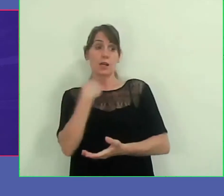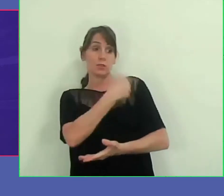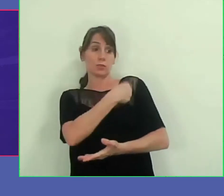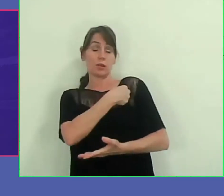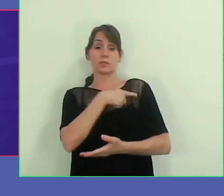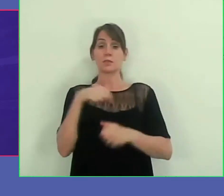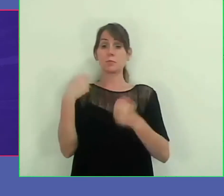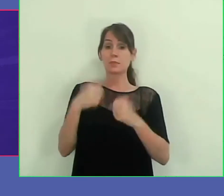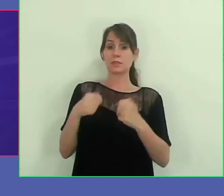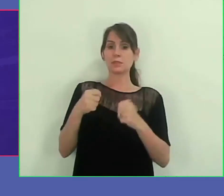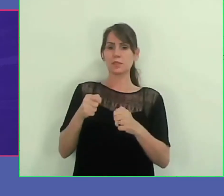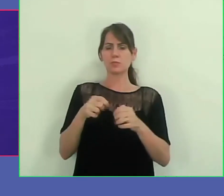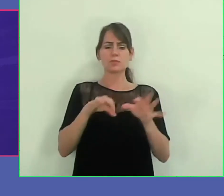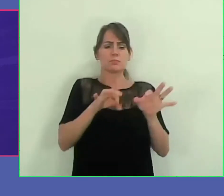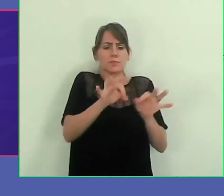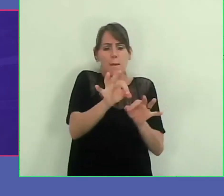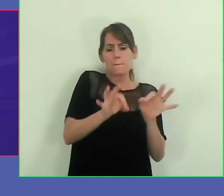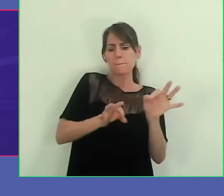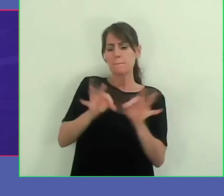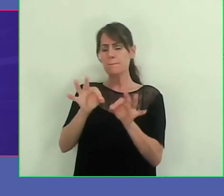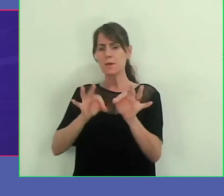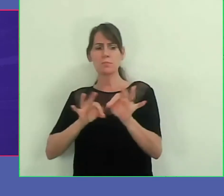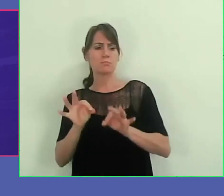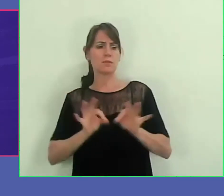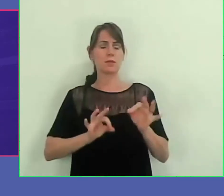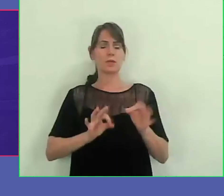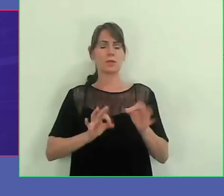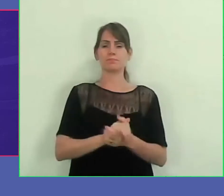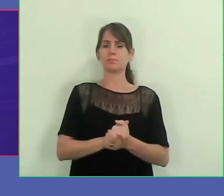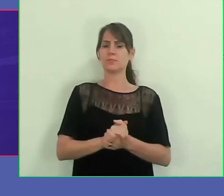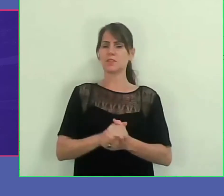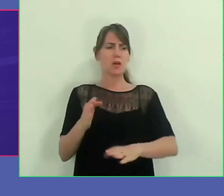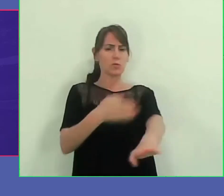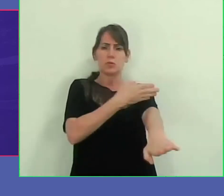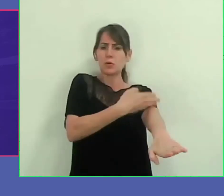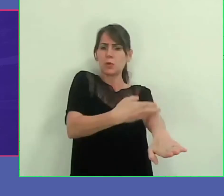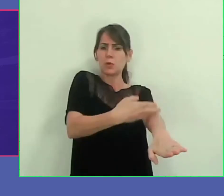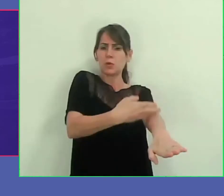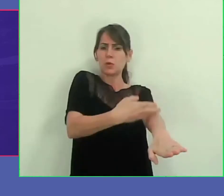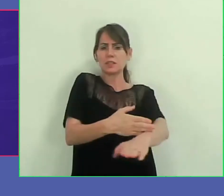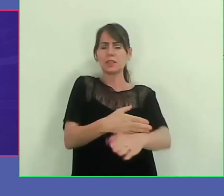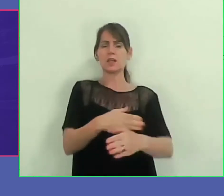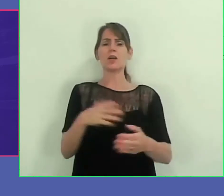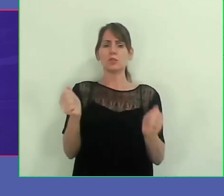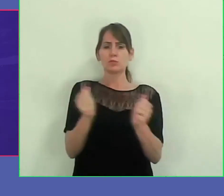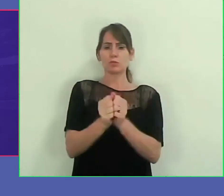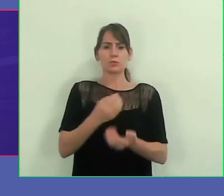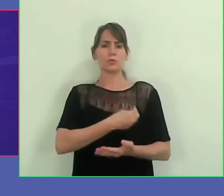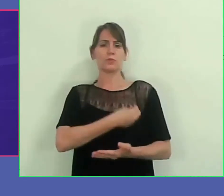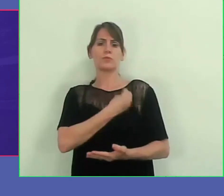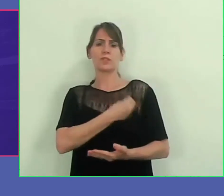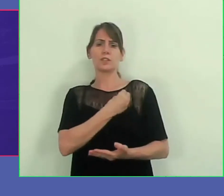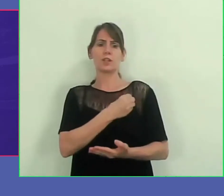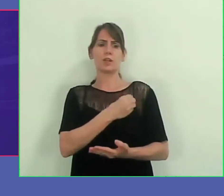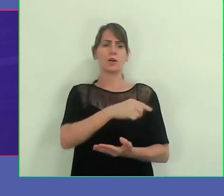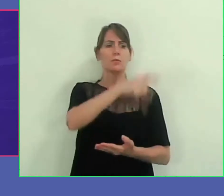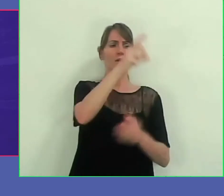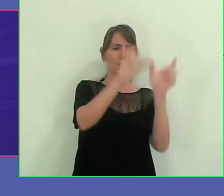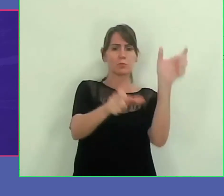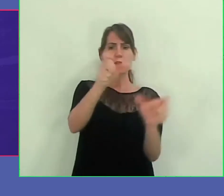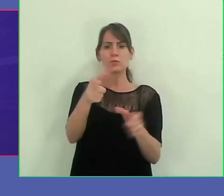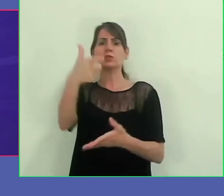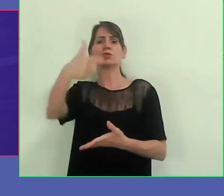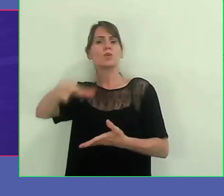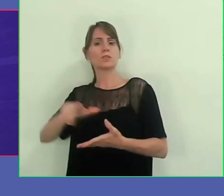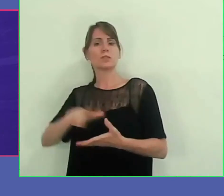estávamos acostumados a conviver com essas outras pessoas, não temos essa capacidade de